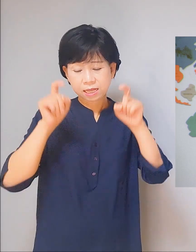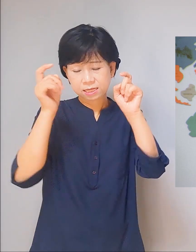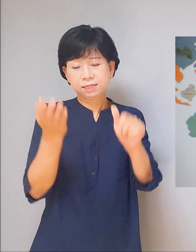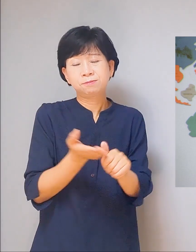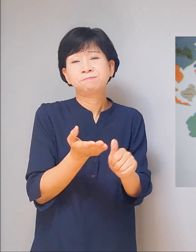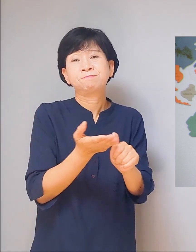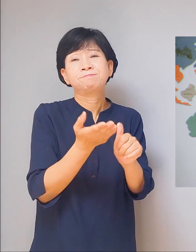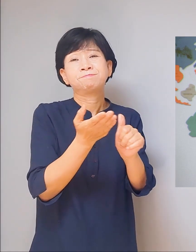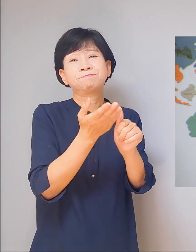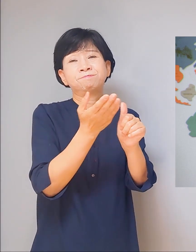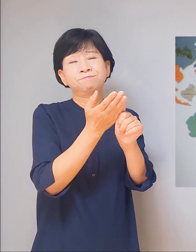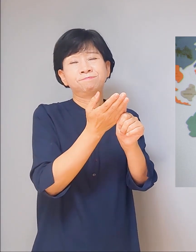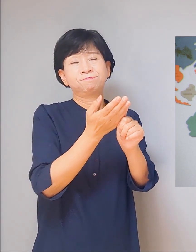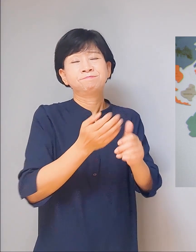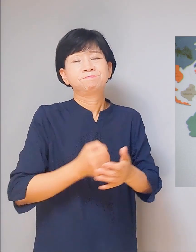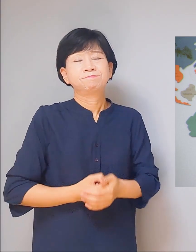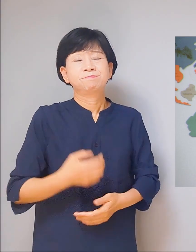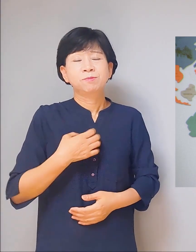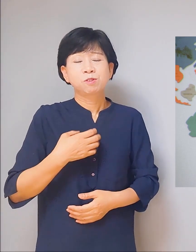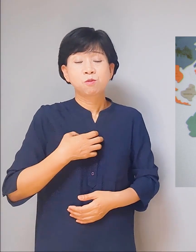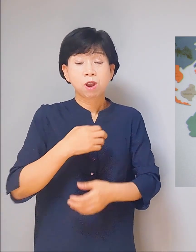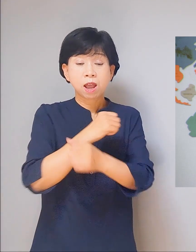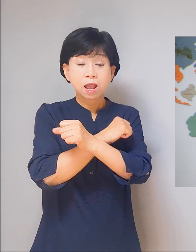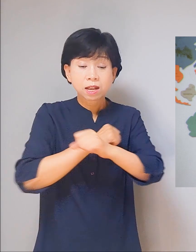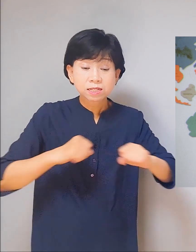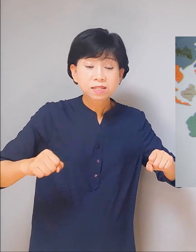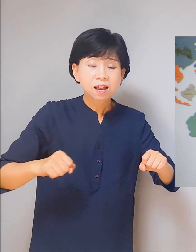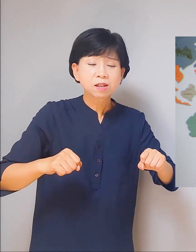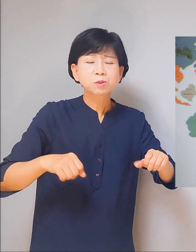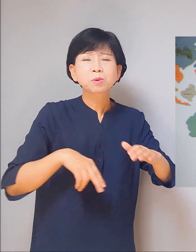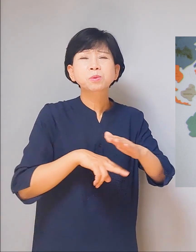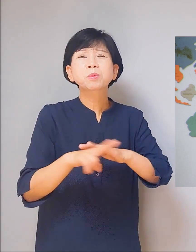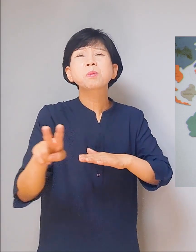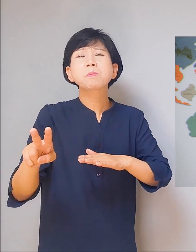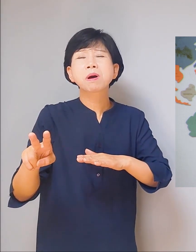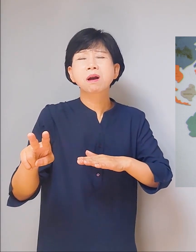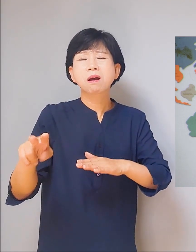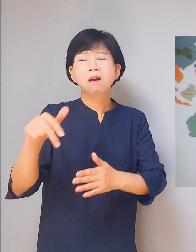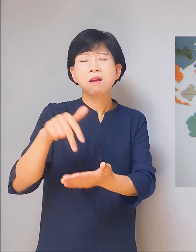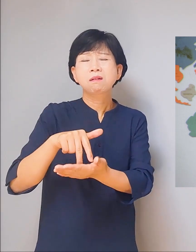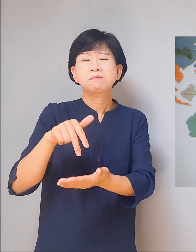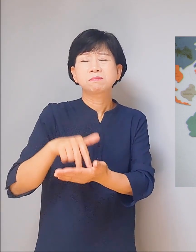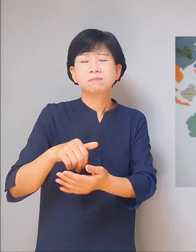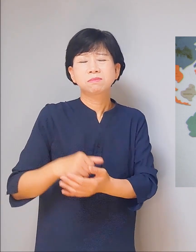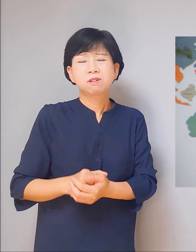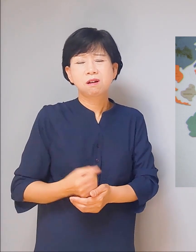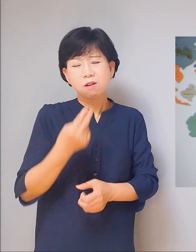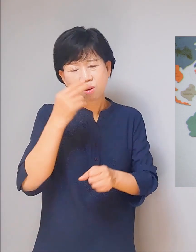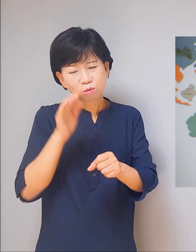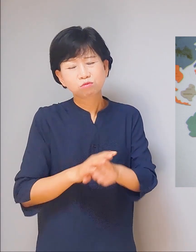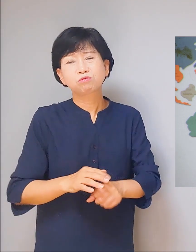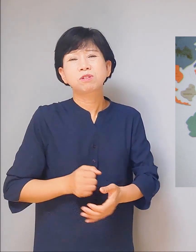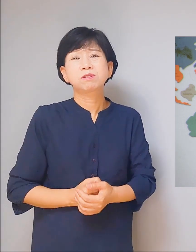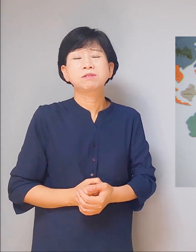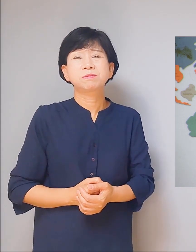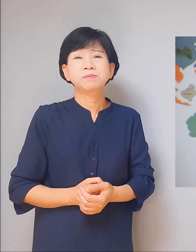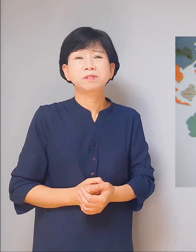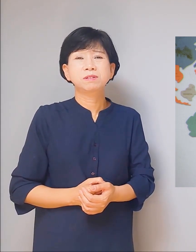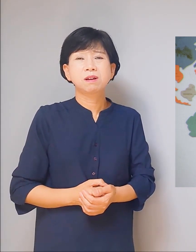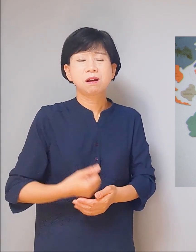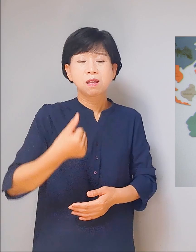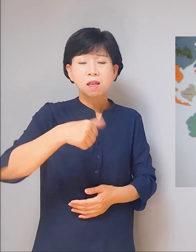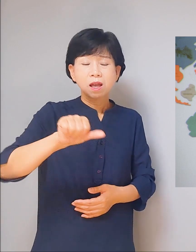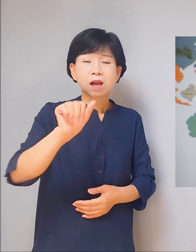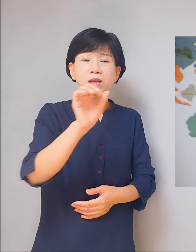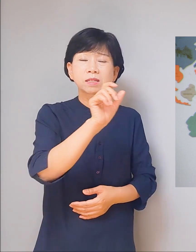무려 12년 동안 광야에서 사울왕에게 쫓겨다니는 세월은요, 억울하기 짝이 없습니다. 아들 압살롬이 왕의 자리를 노리고